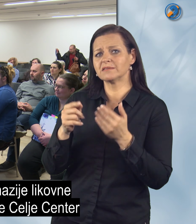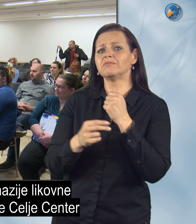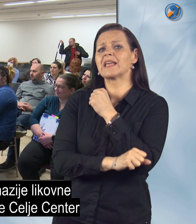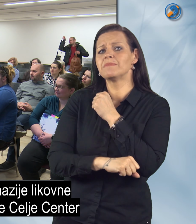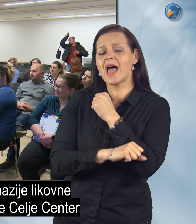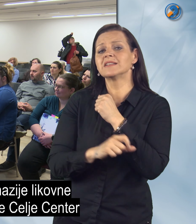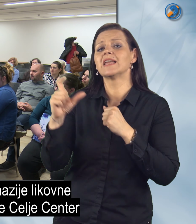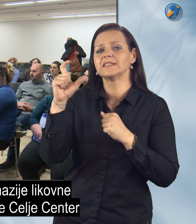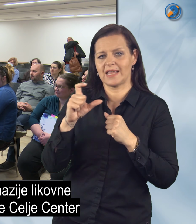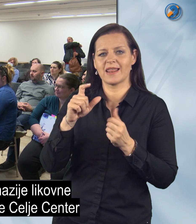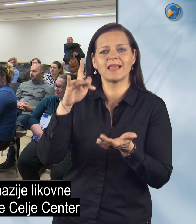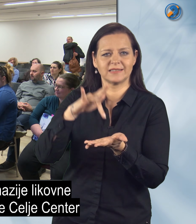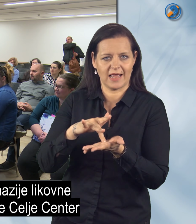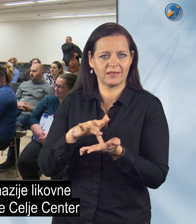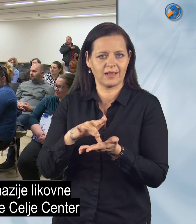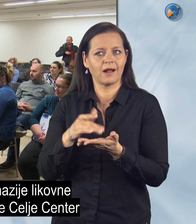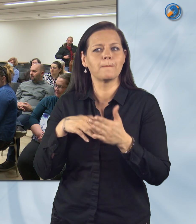Center